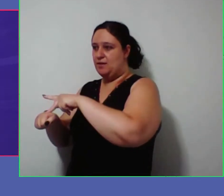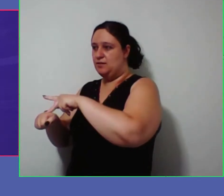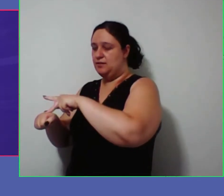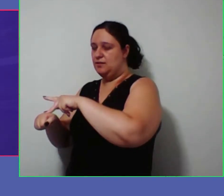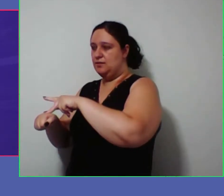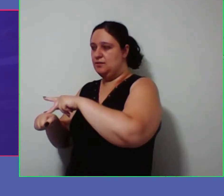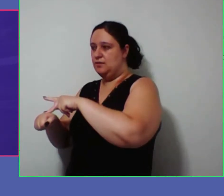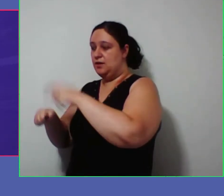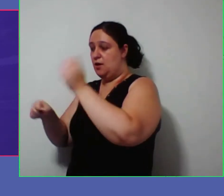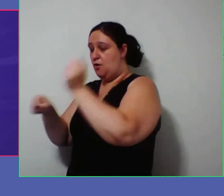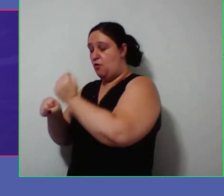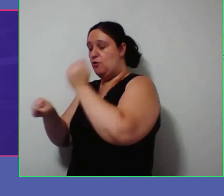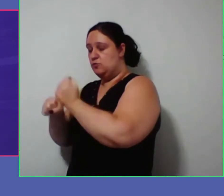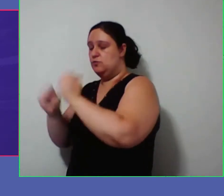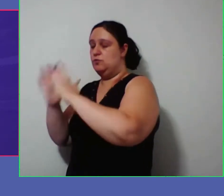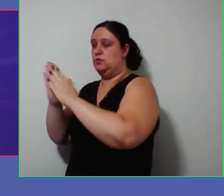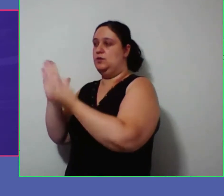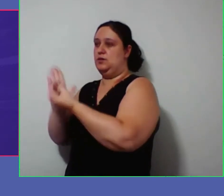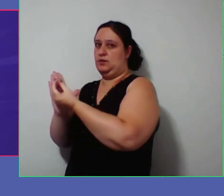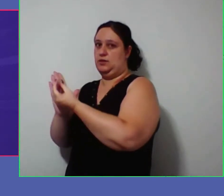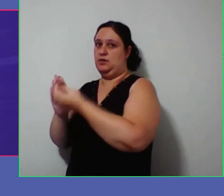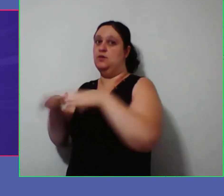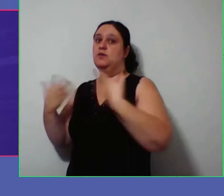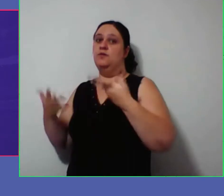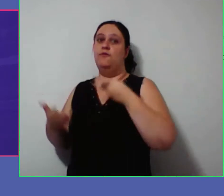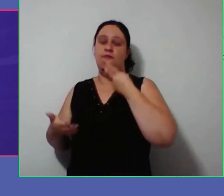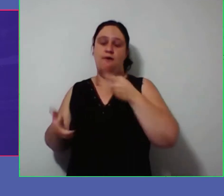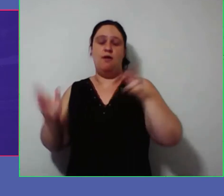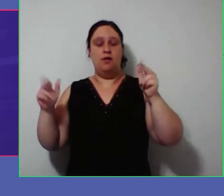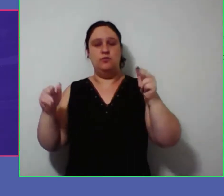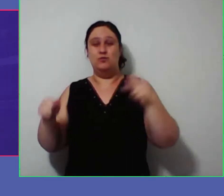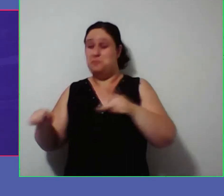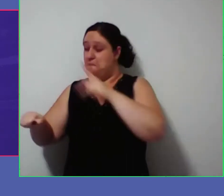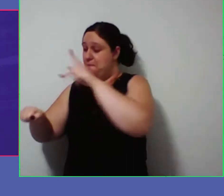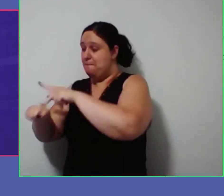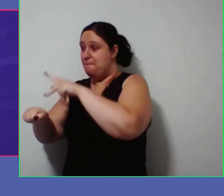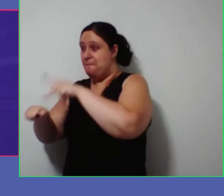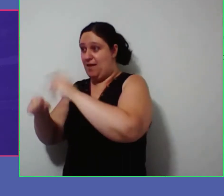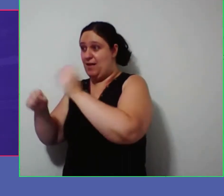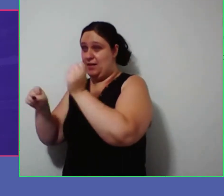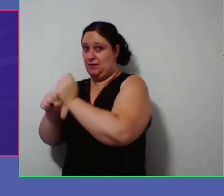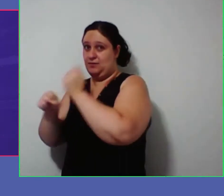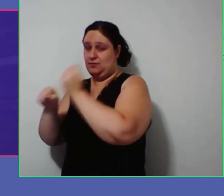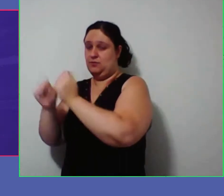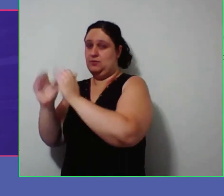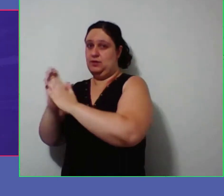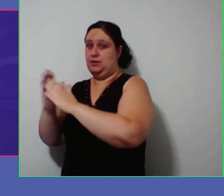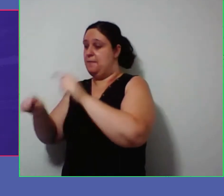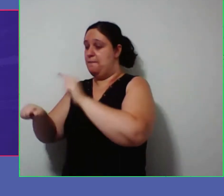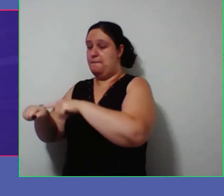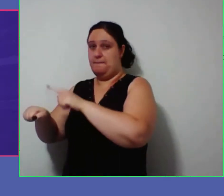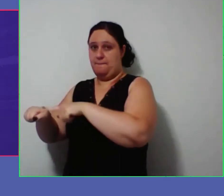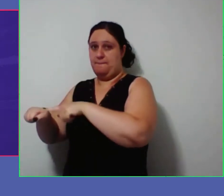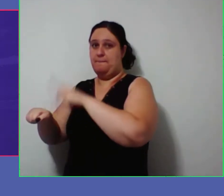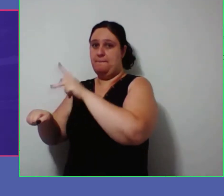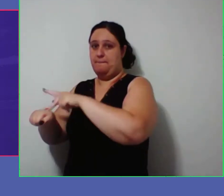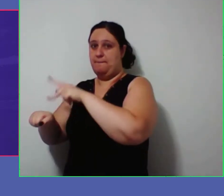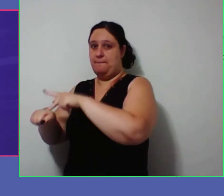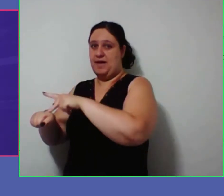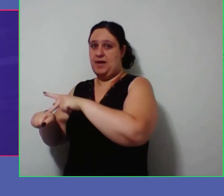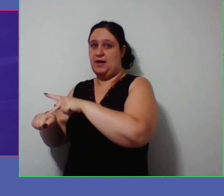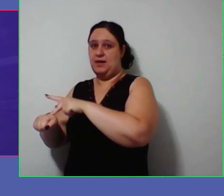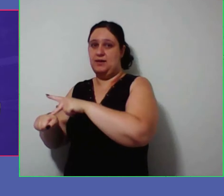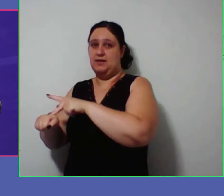sobre esta pedra, essa palavra em grego é Petra. E Petra